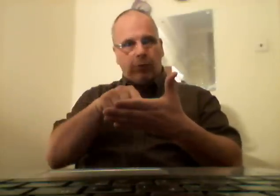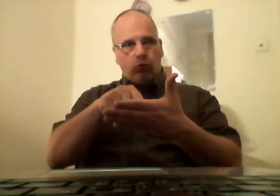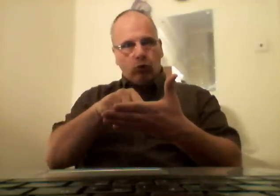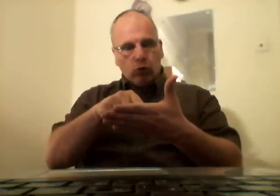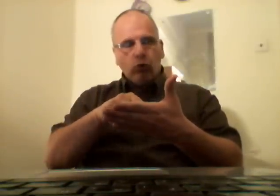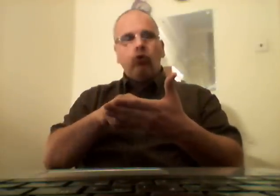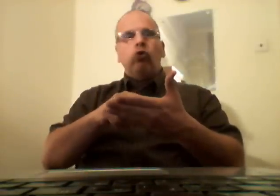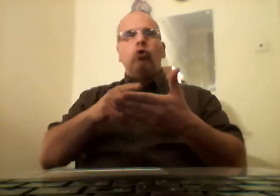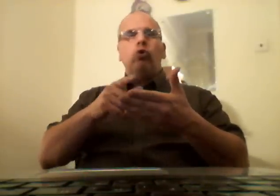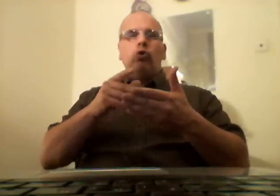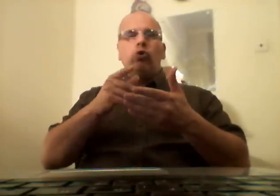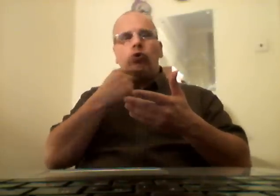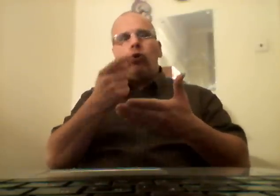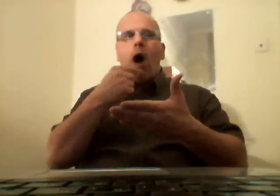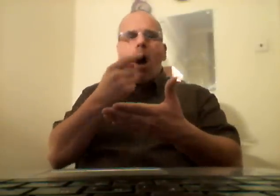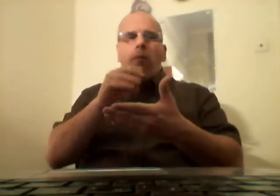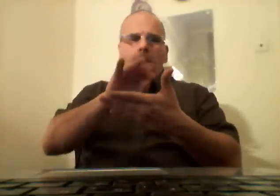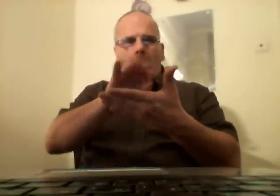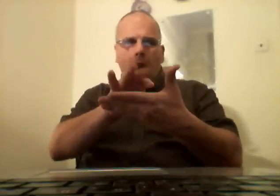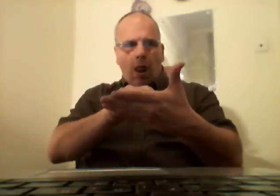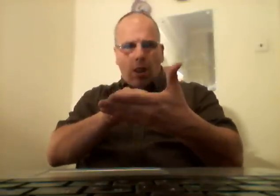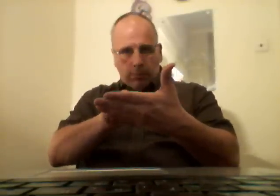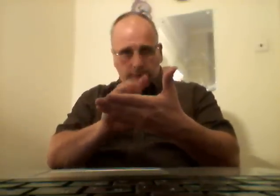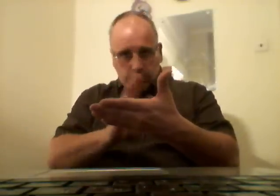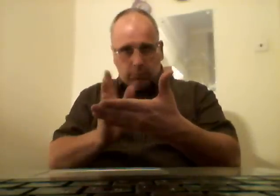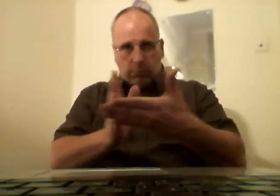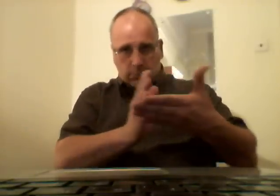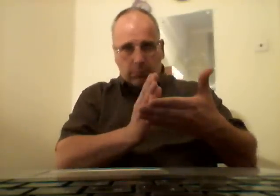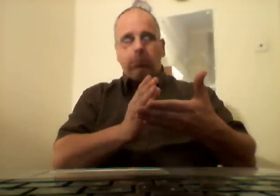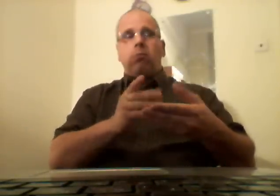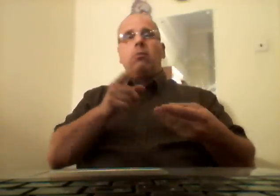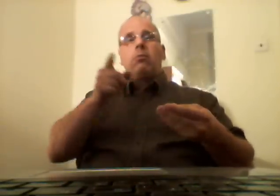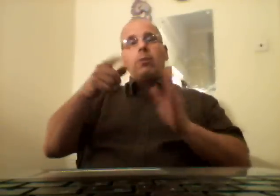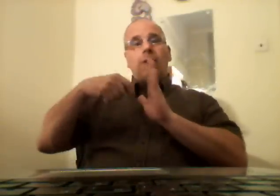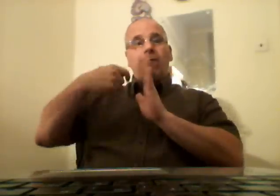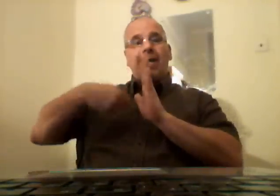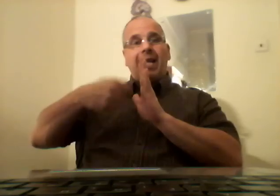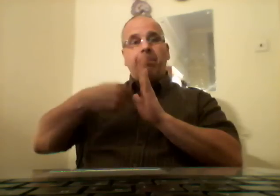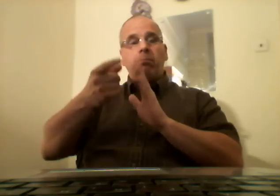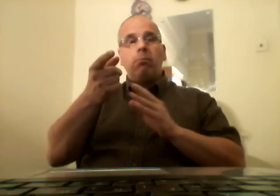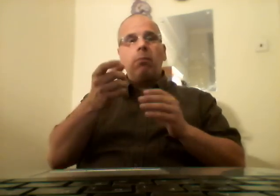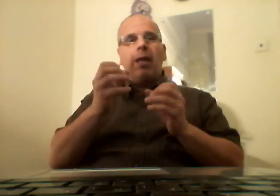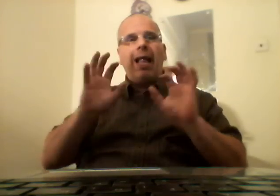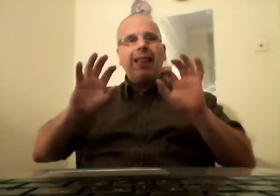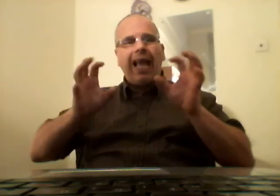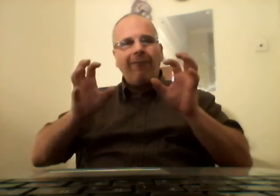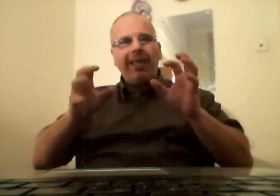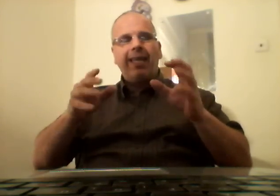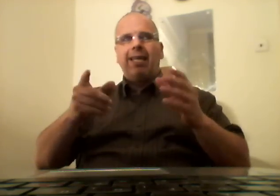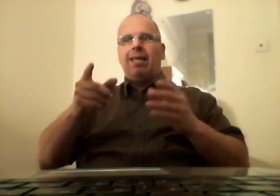a szükséges, igazából átlátható. Nem is történet látható. Mondjuk ezt nem kell zsebredni.